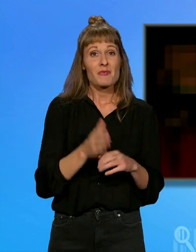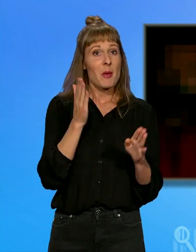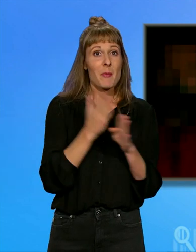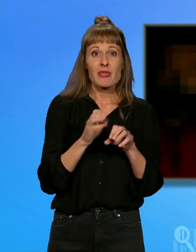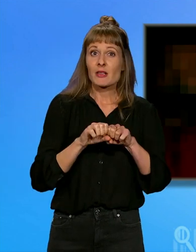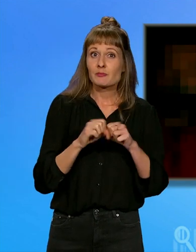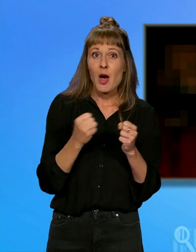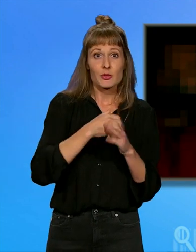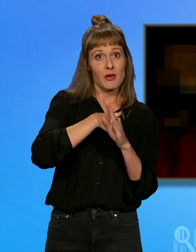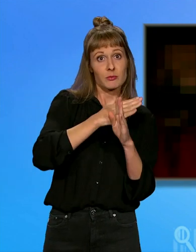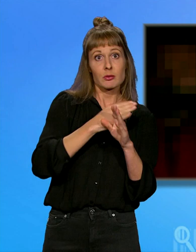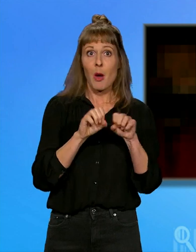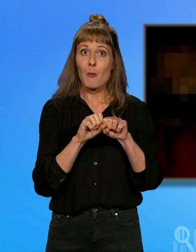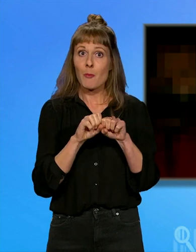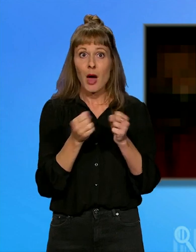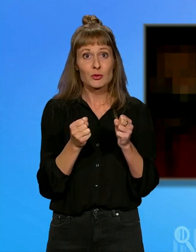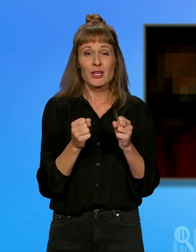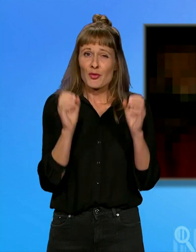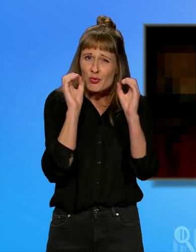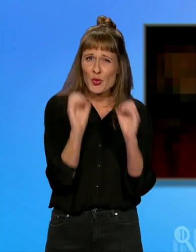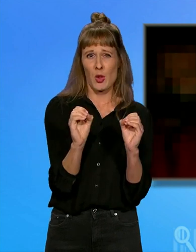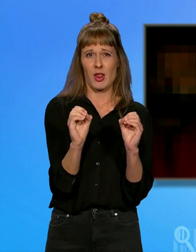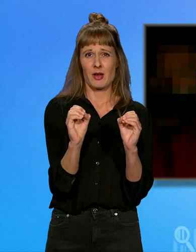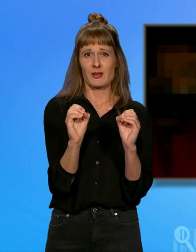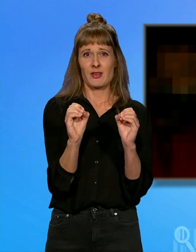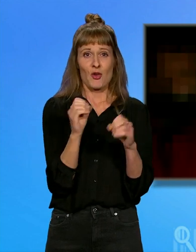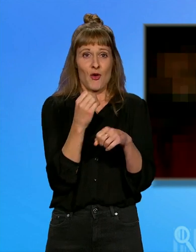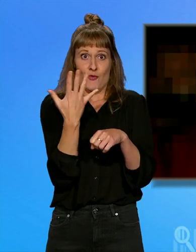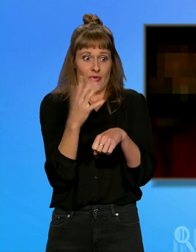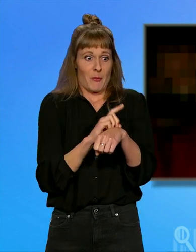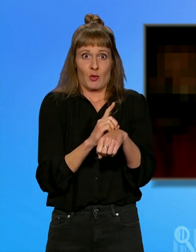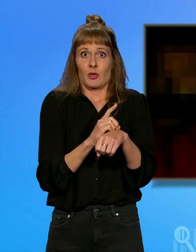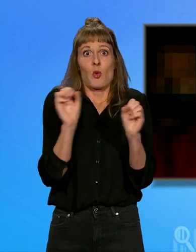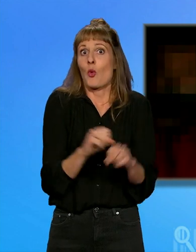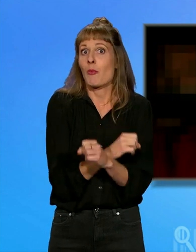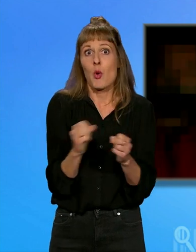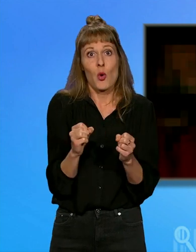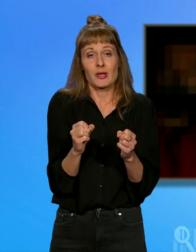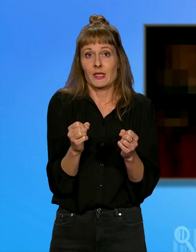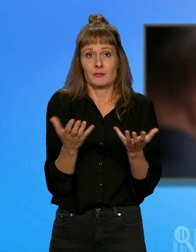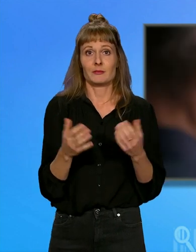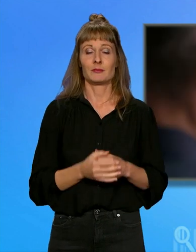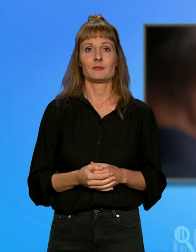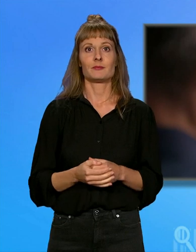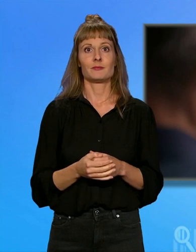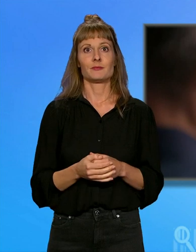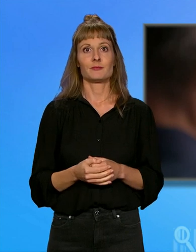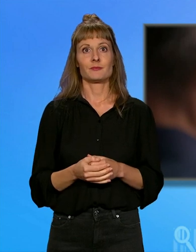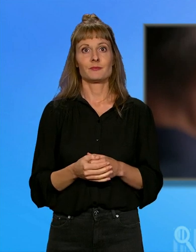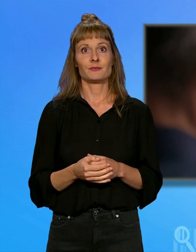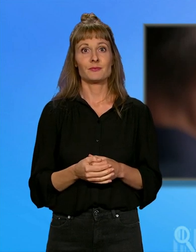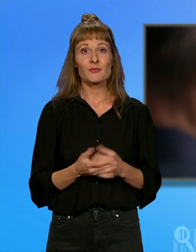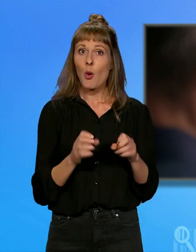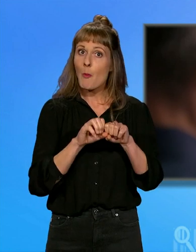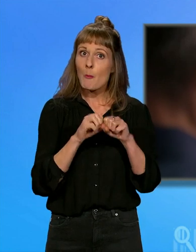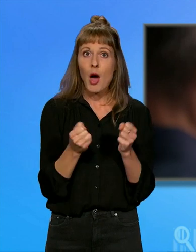Pause, wir haben gar keine Pause. Nicht einmal 5 Minuten, wenn es dumm läuft. Und es läuft meistens dumm. Keine